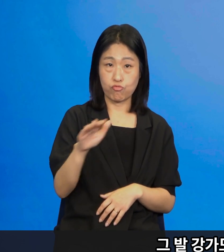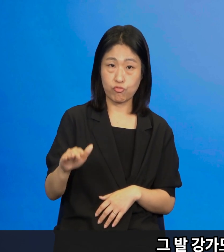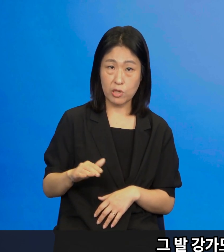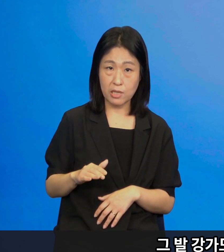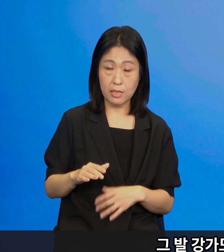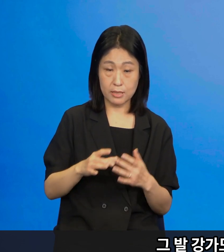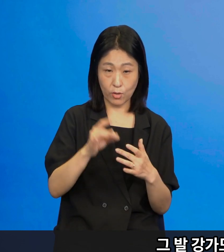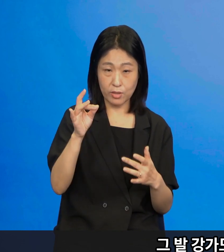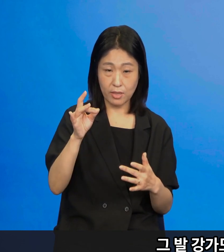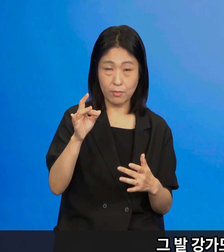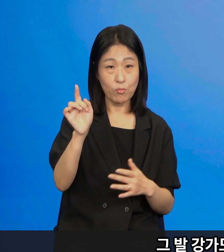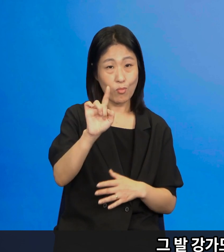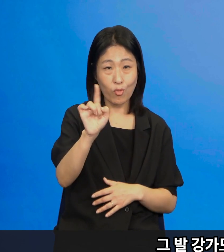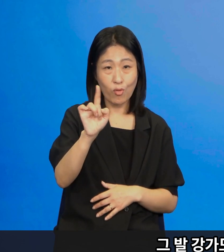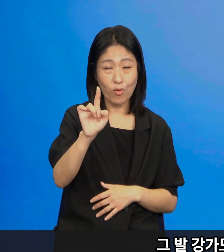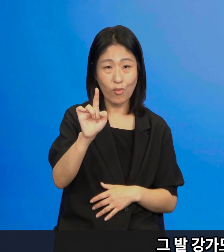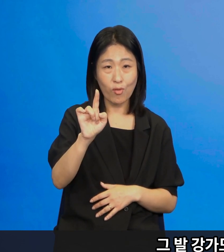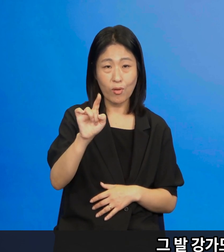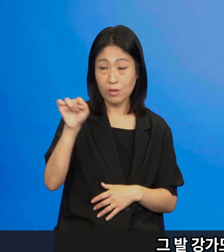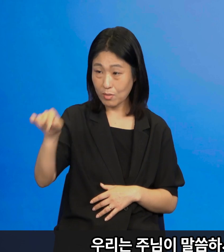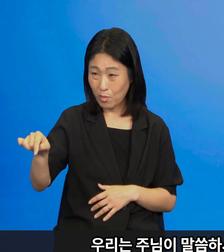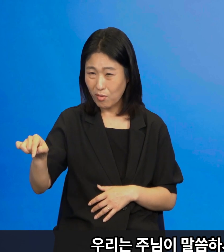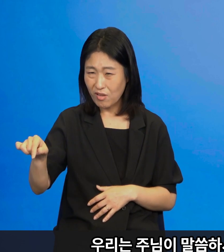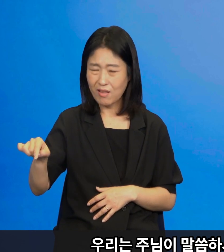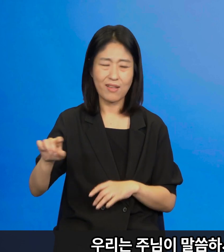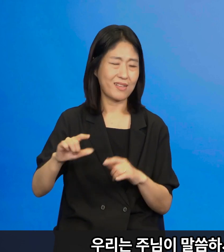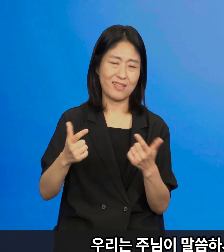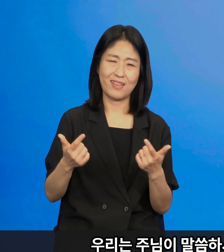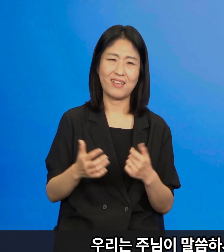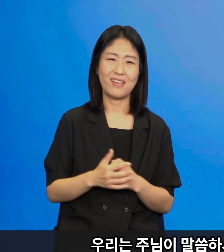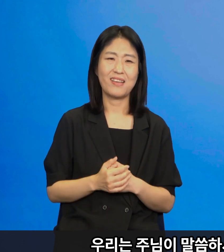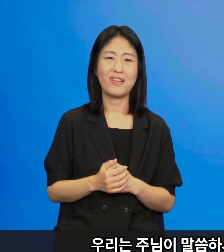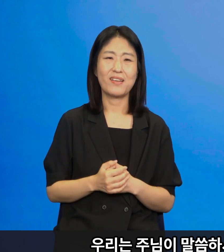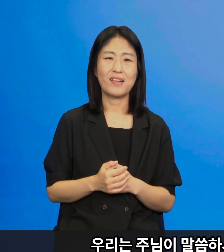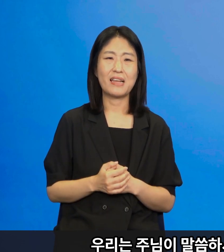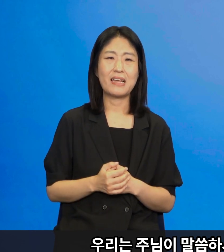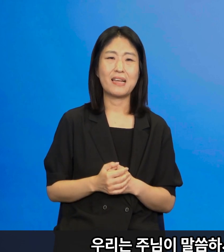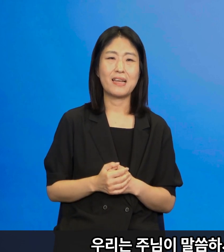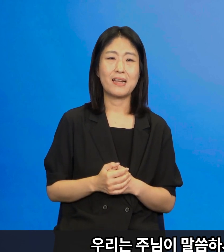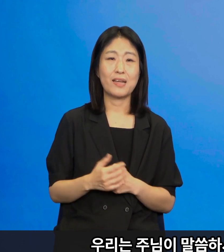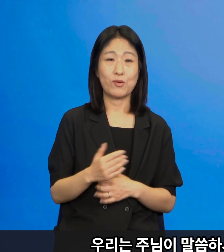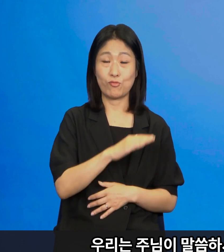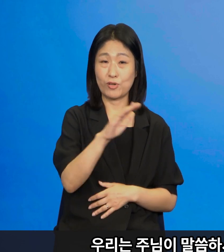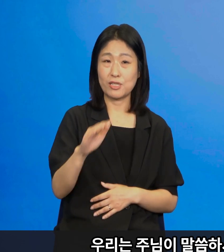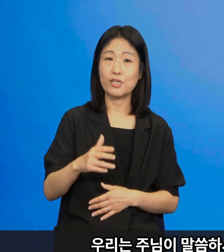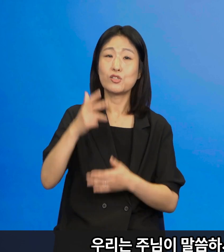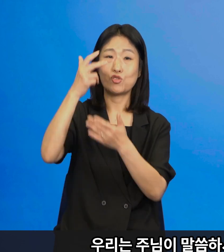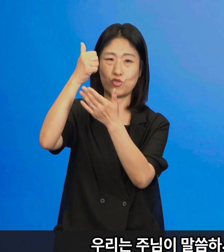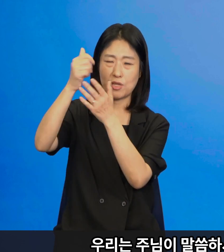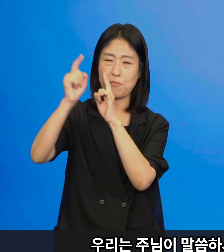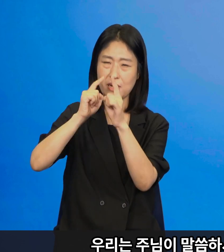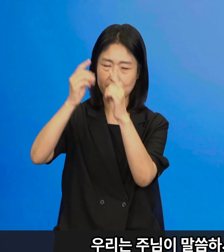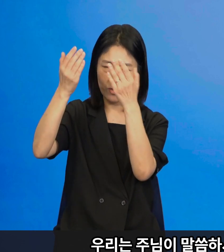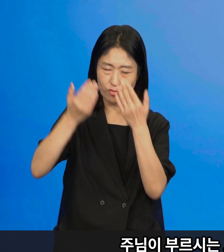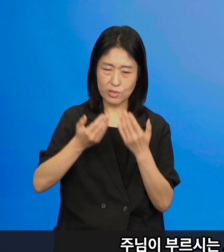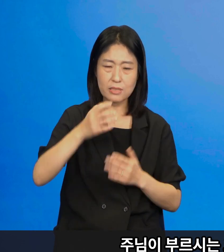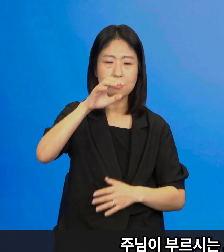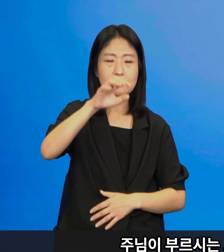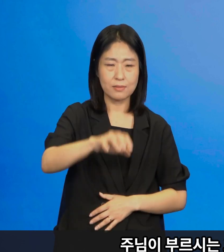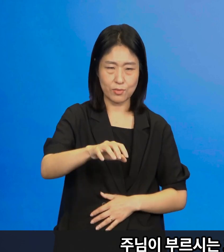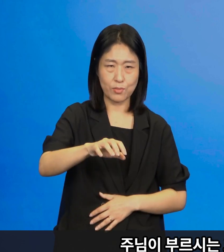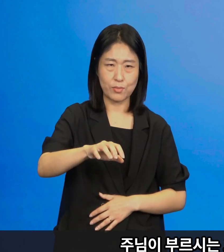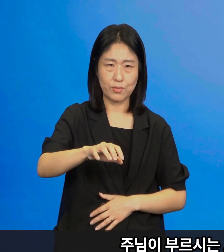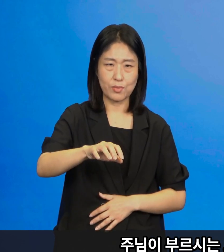발 강가도 답은 아닙니다. 우리는 주님이 말씀하시는 그 자리에 가는 거예요.